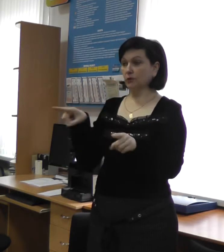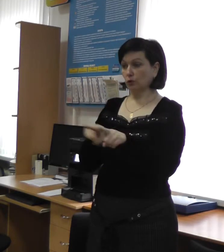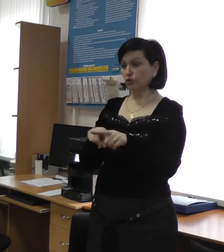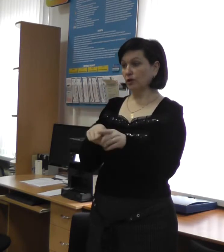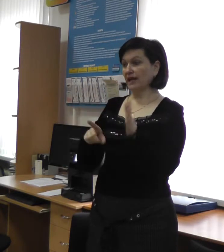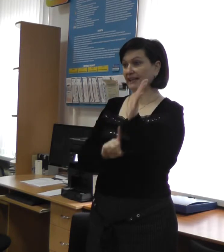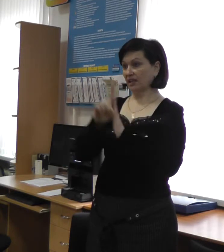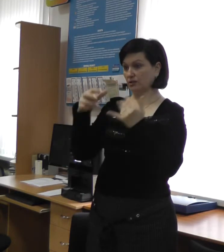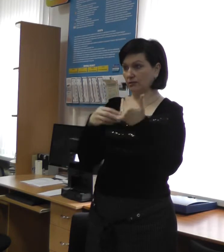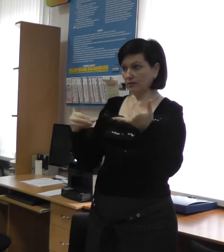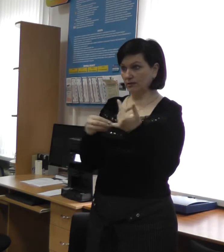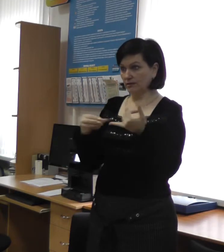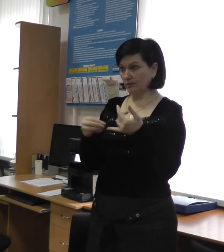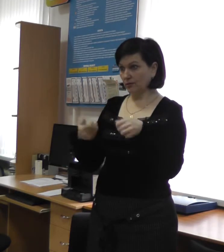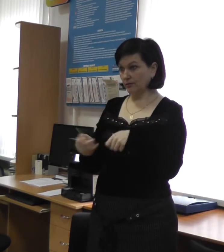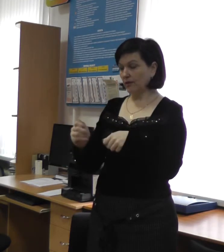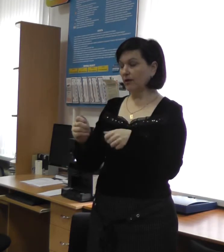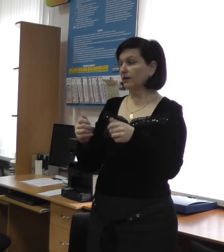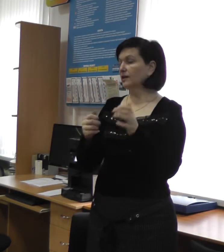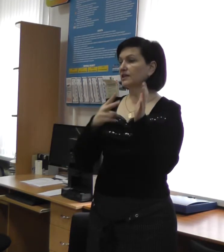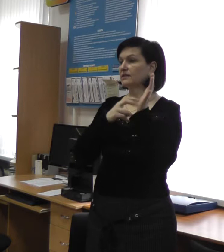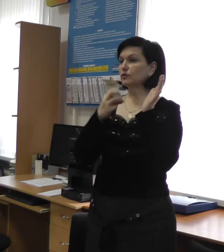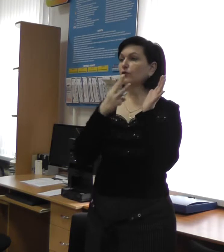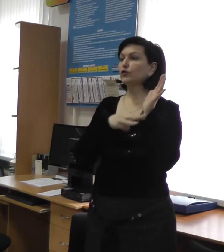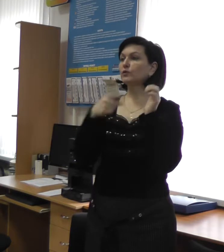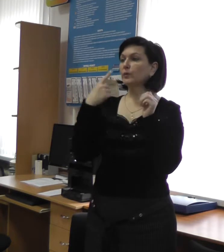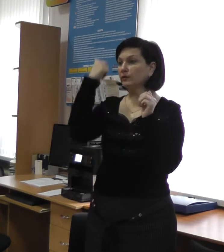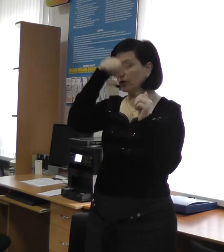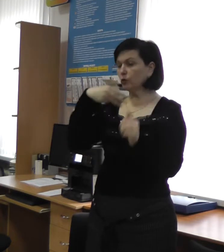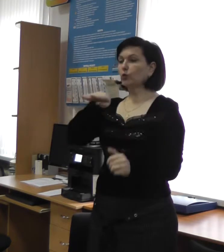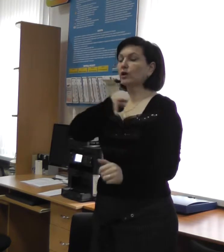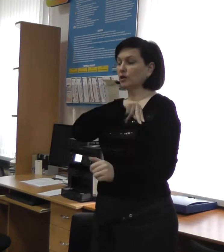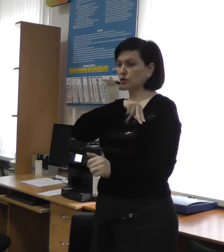В августе 1871 году он был награжден